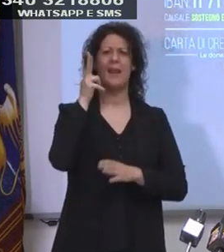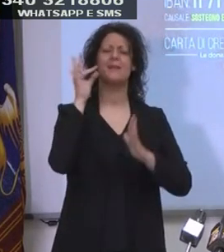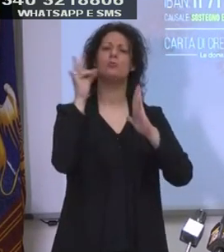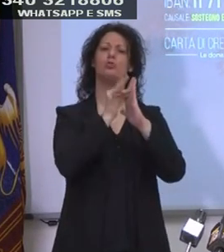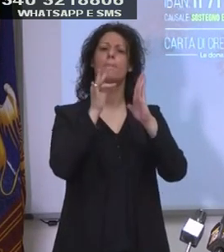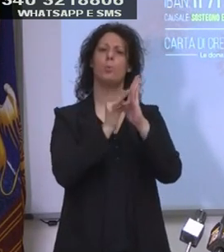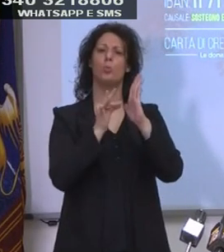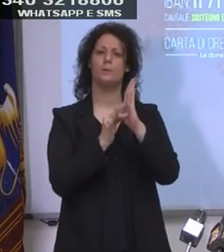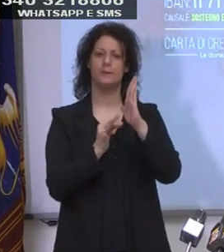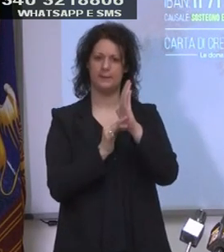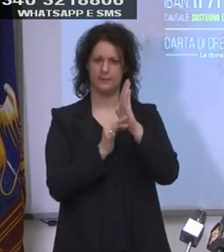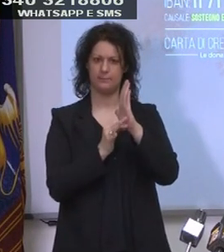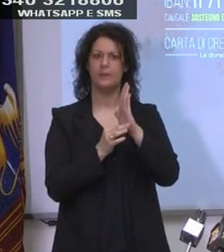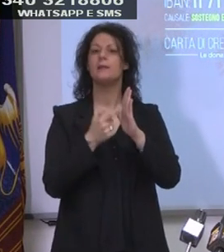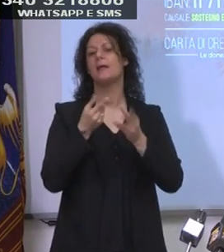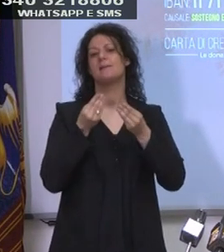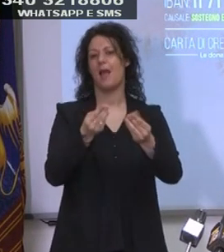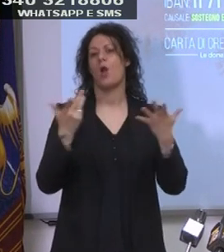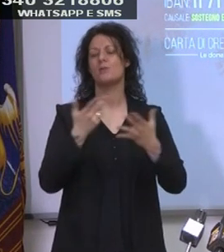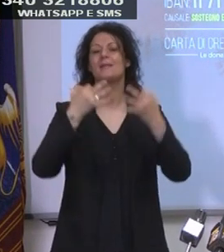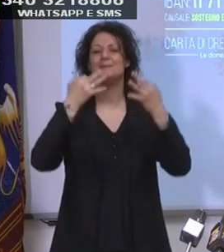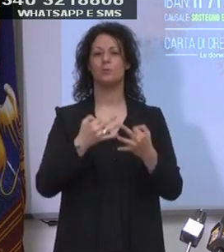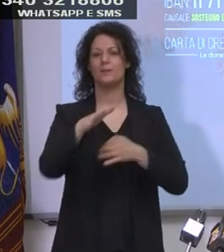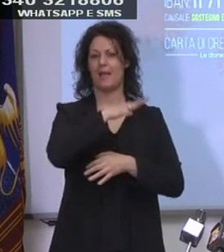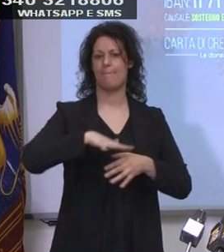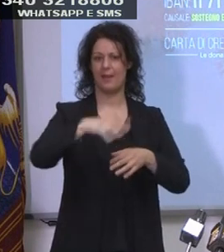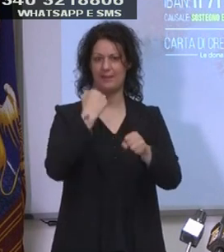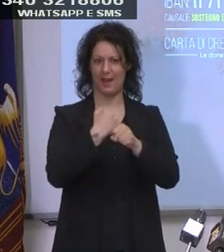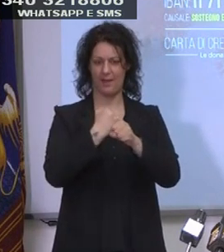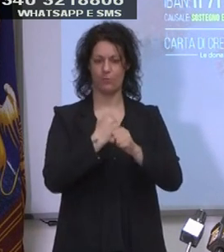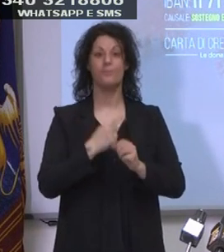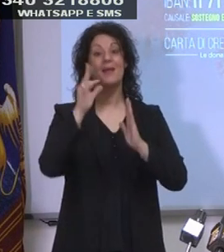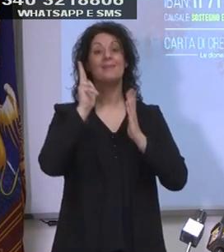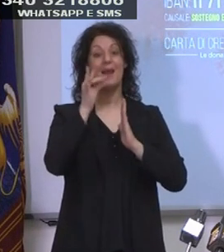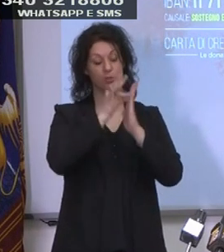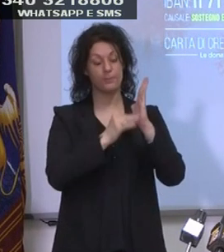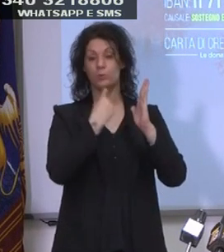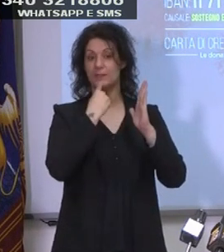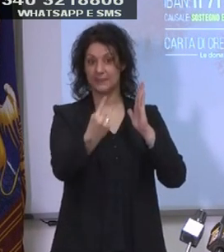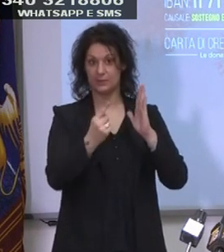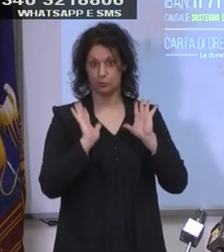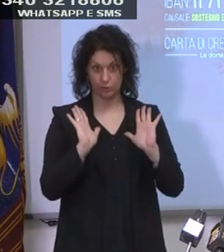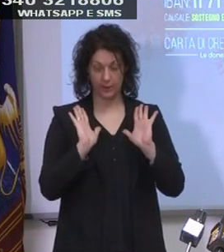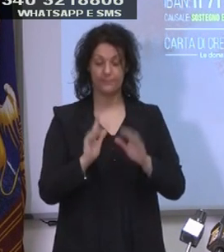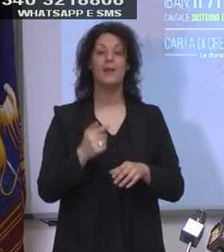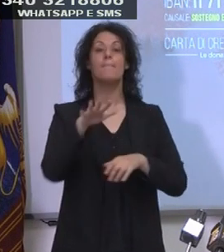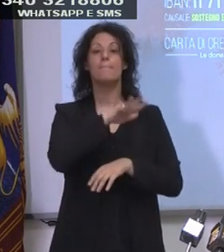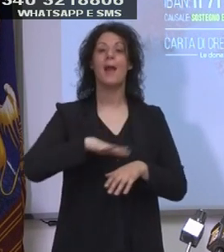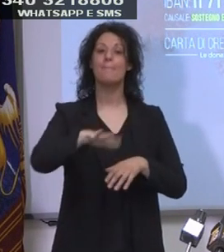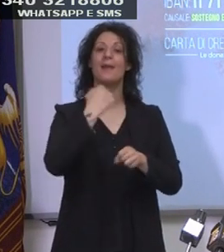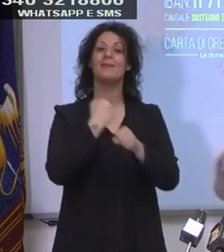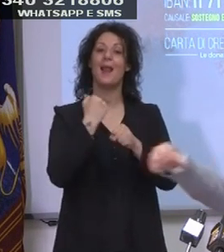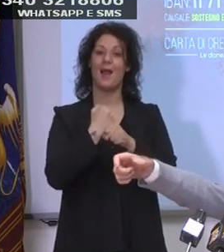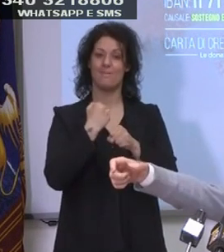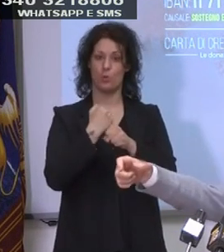punti, cioè la sicurezza nell'ambiente di lavoro. E lì c'è scritto che a una distanza superiore di un metro tra lavoratore,